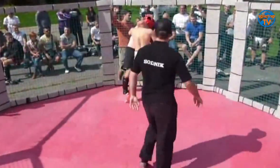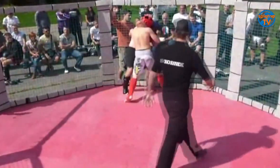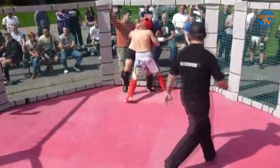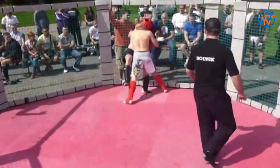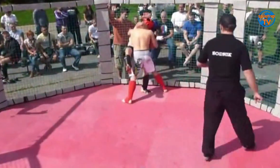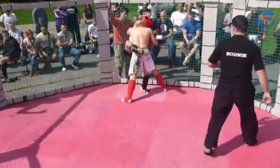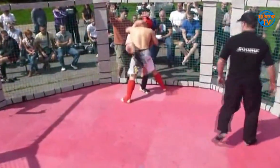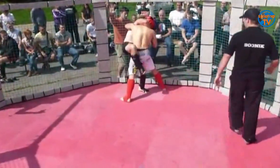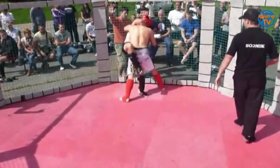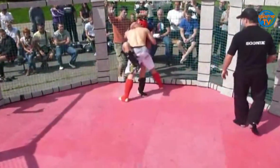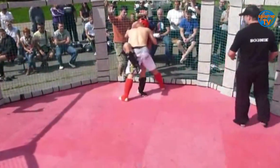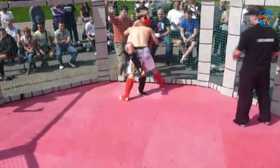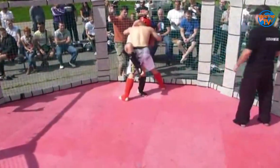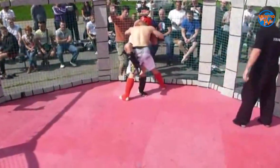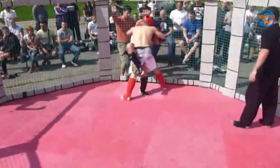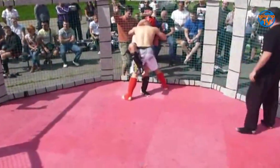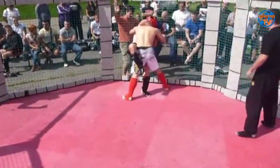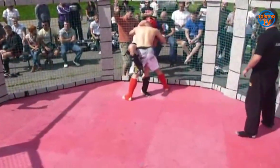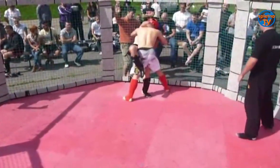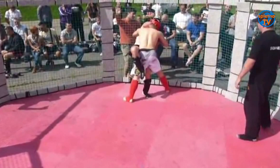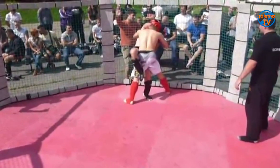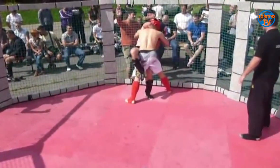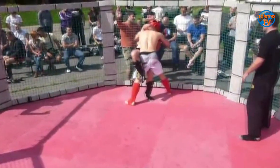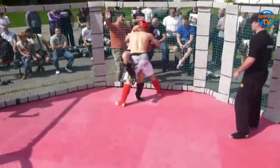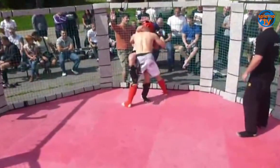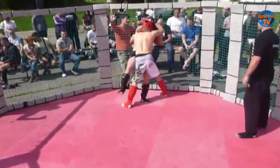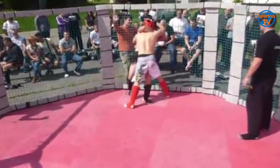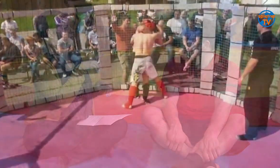Ajde, s levo nogo ga zakači, potegni ga dol. Na dva.